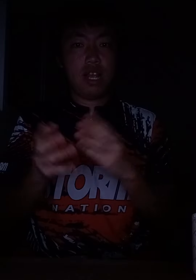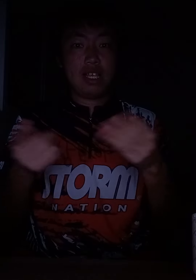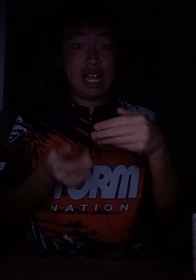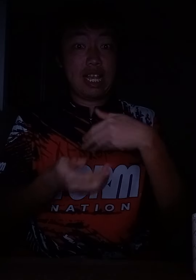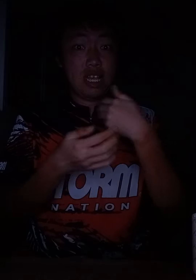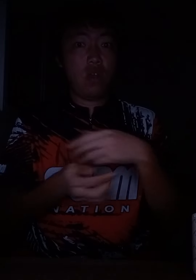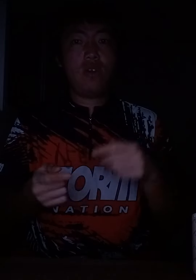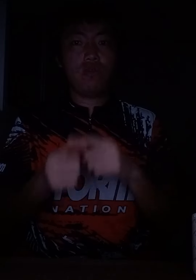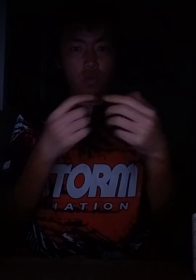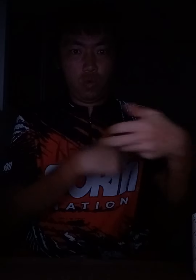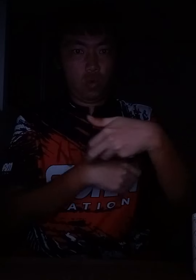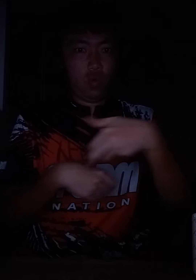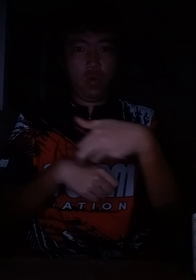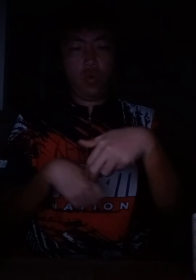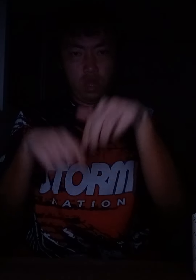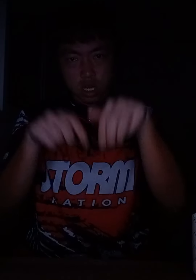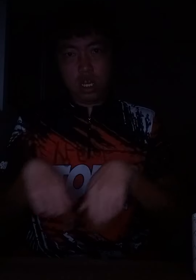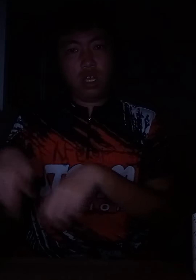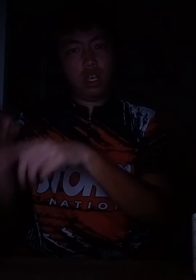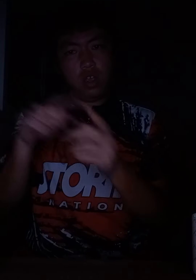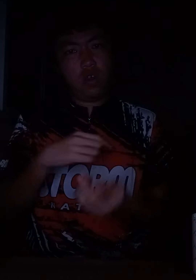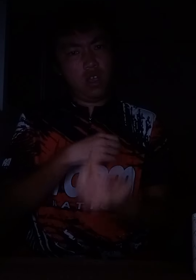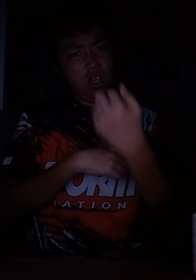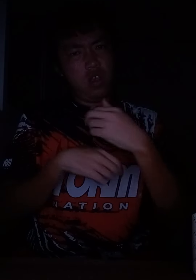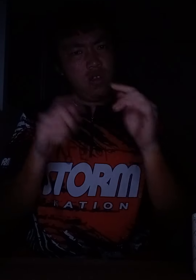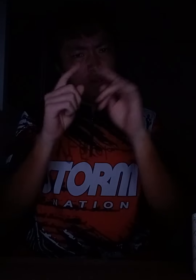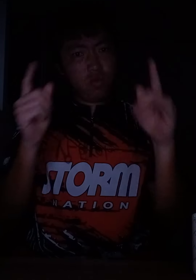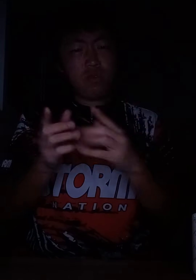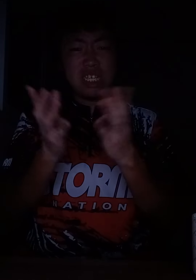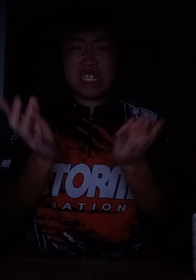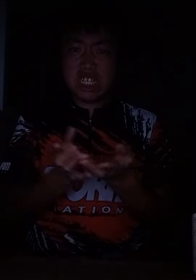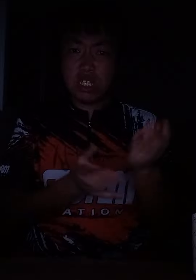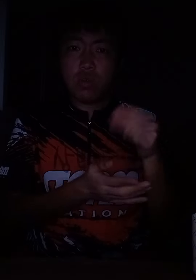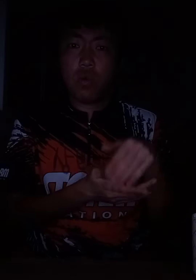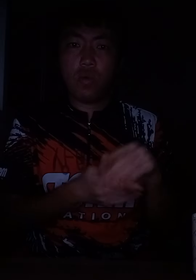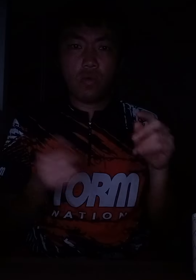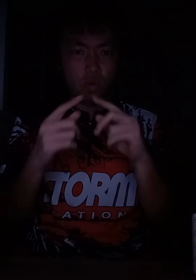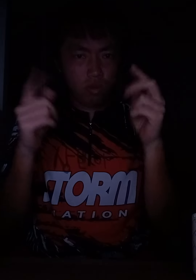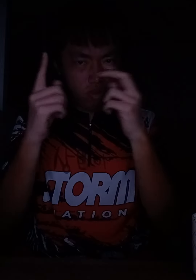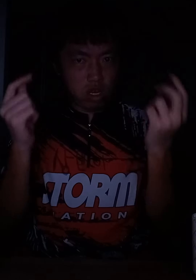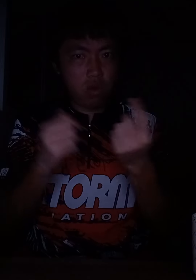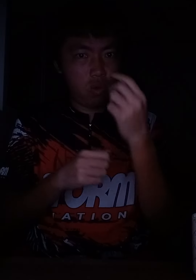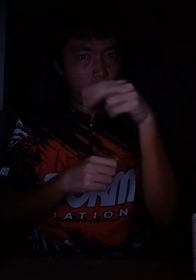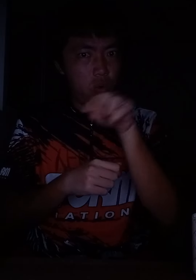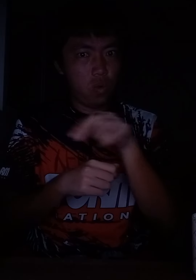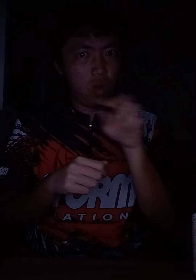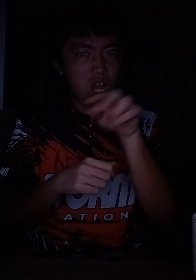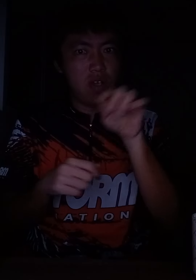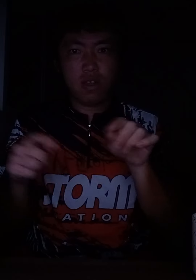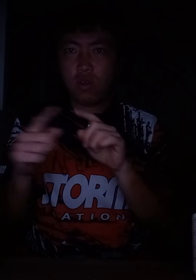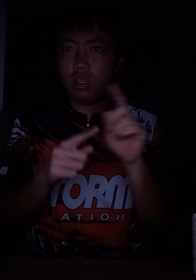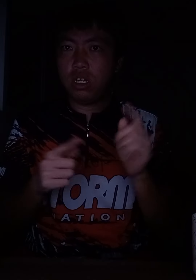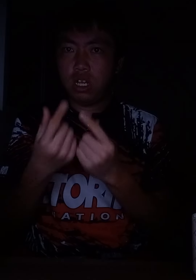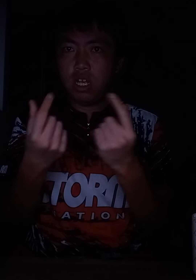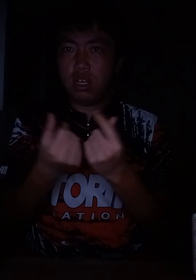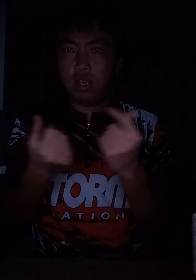달래서 전동차에서 내리게 했는데 A씨가 역 사무실에 와서도 소란을 피우고 환불해달라고 거칠게